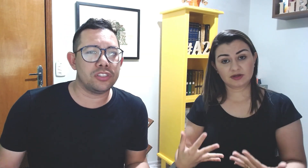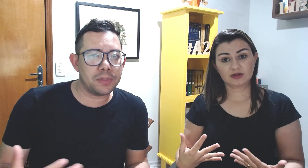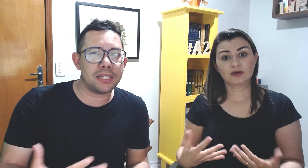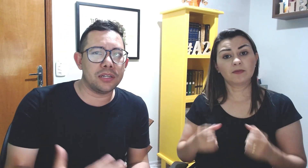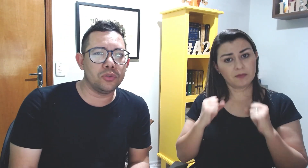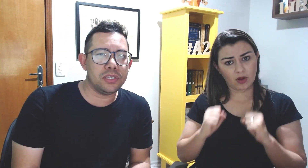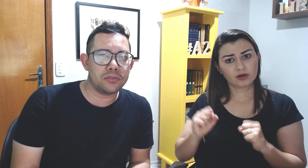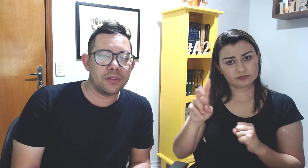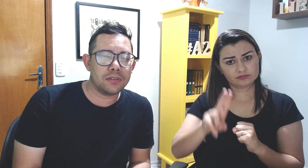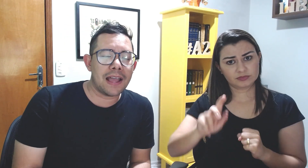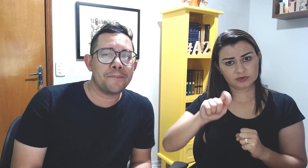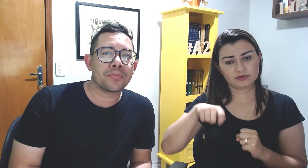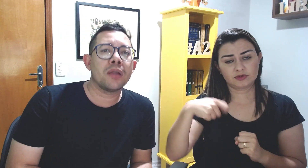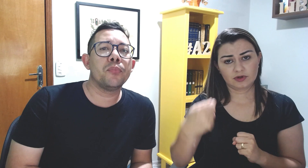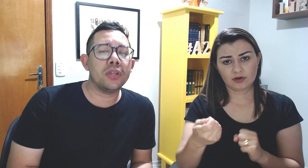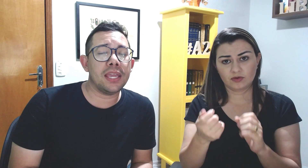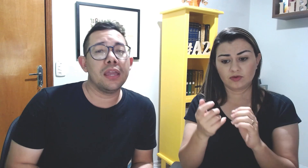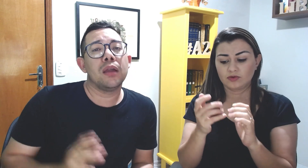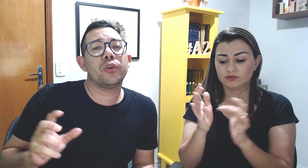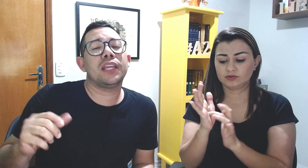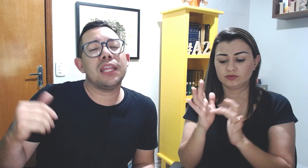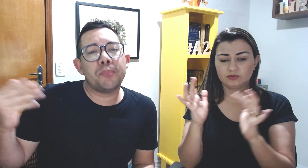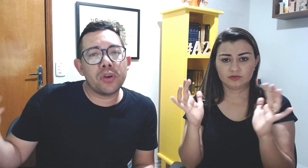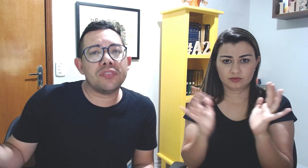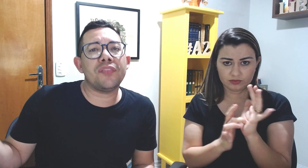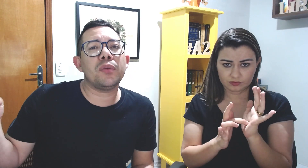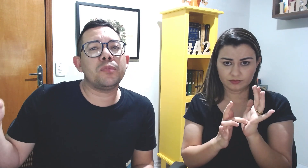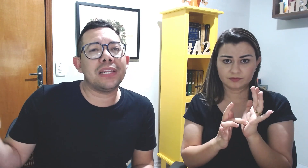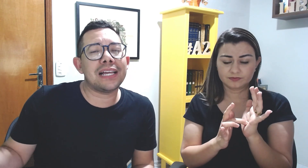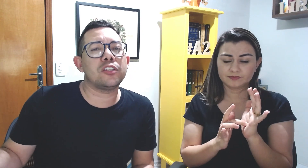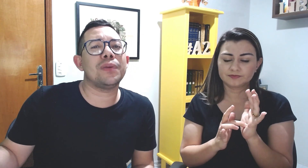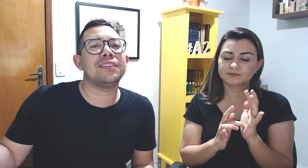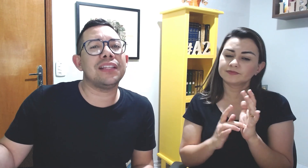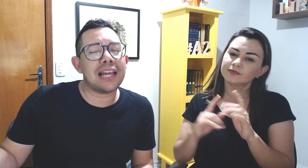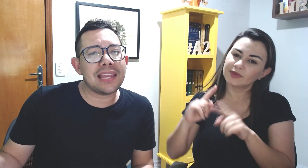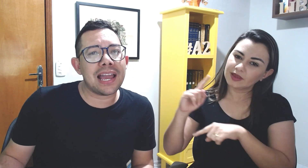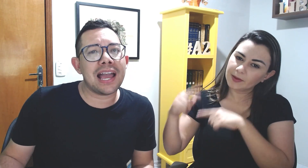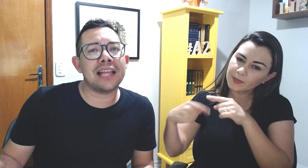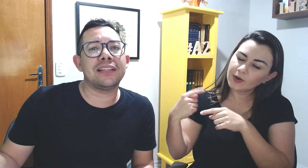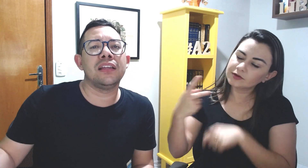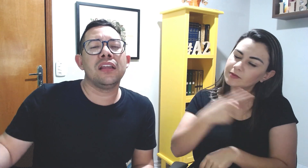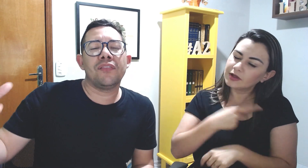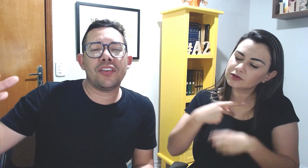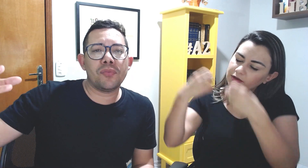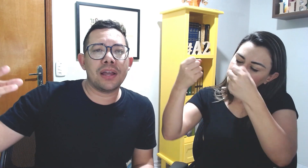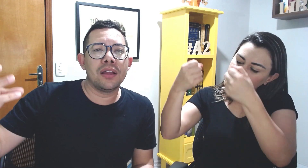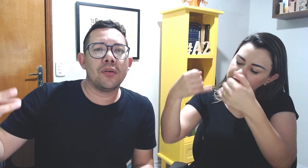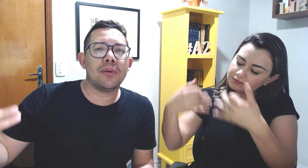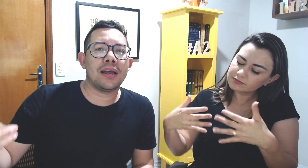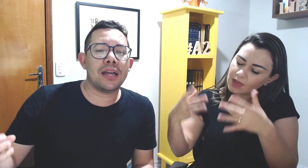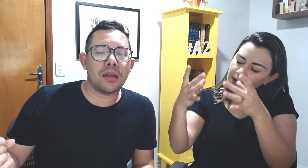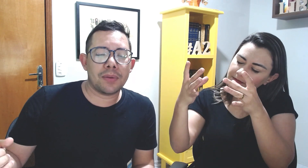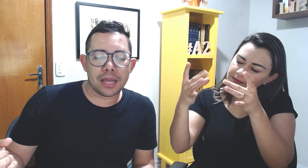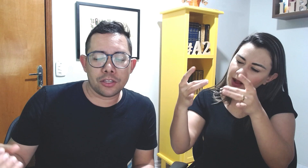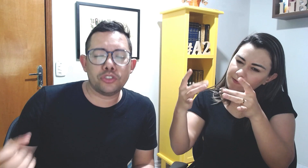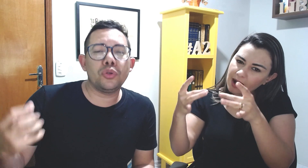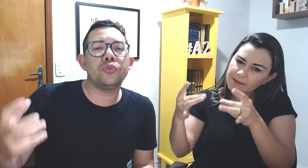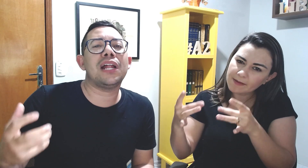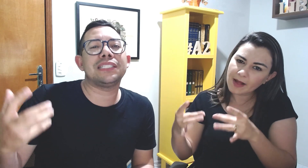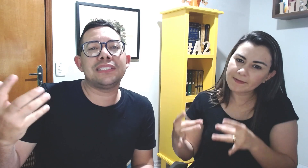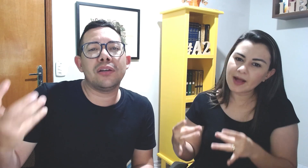Jesus explicando isso, tá? Por quê? Porque depois vai vir uma explicação mais detalhada, vai vir